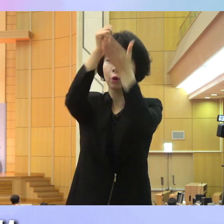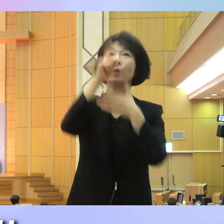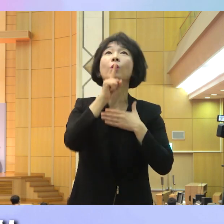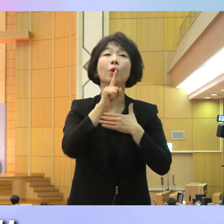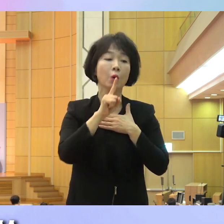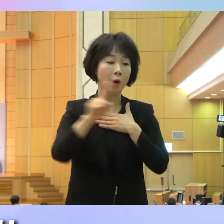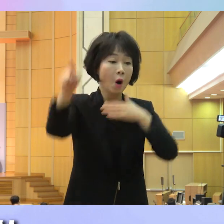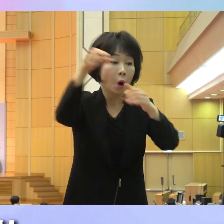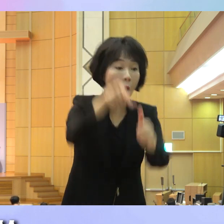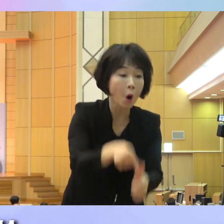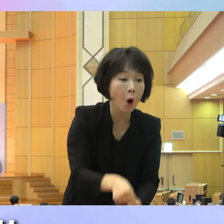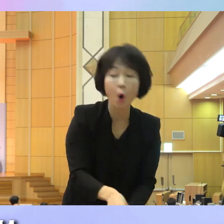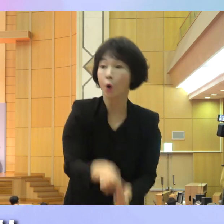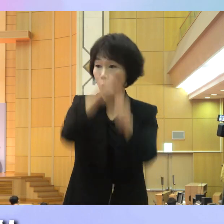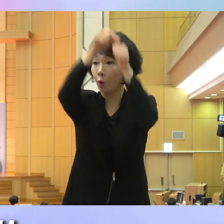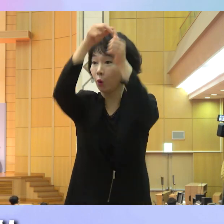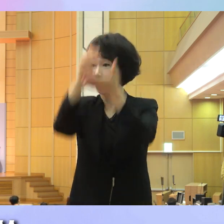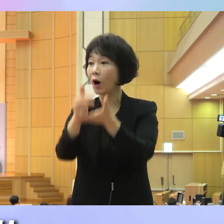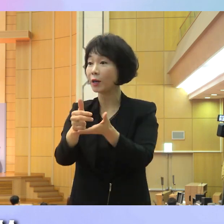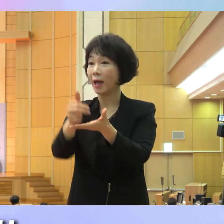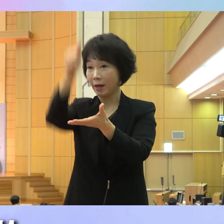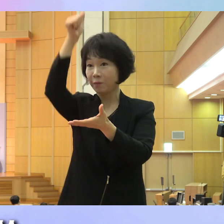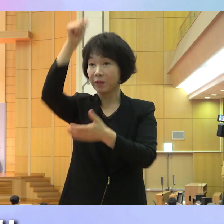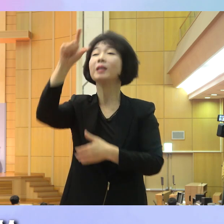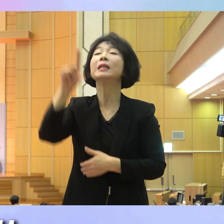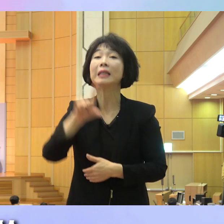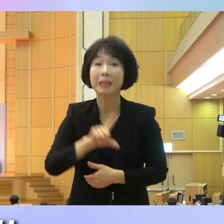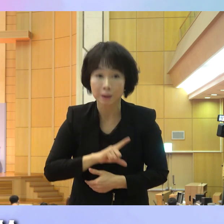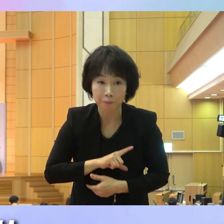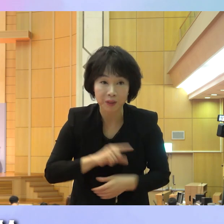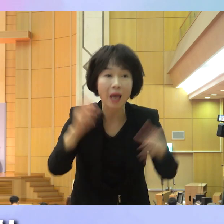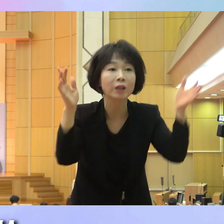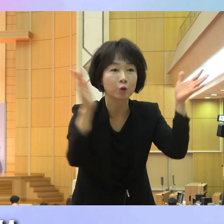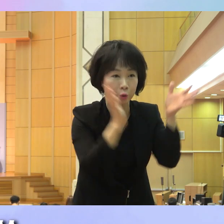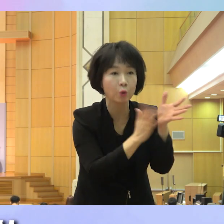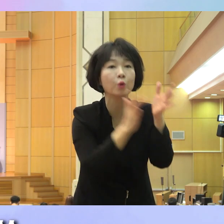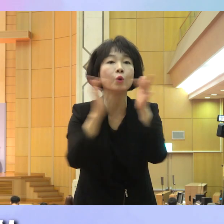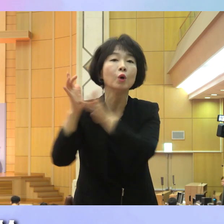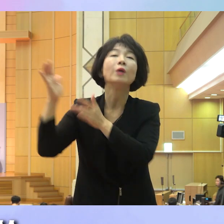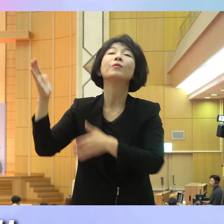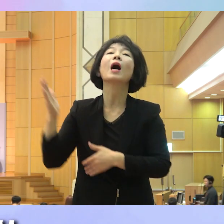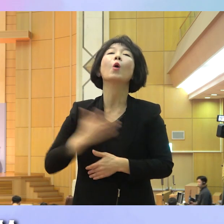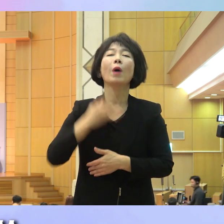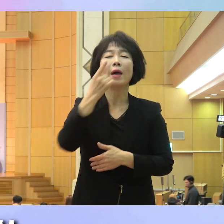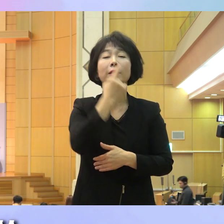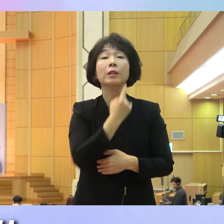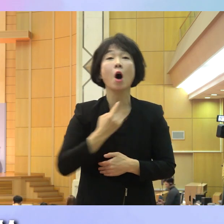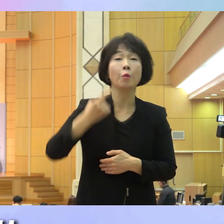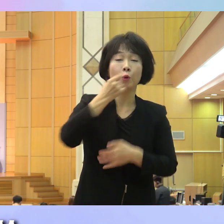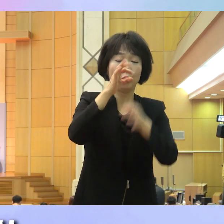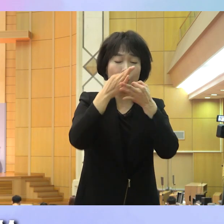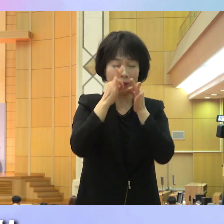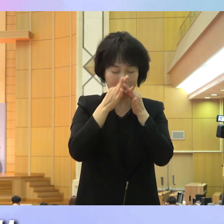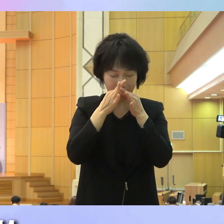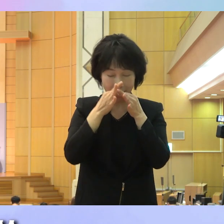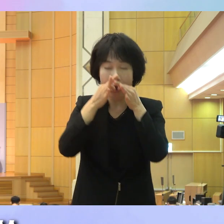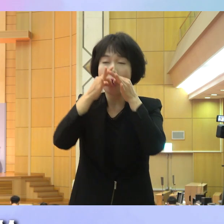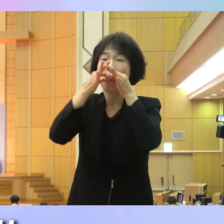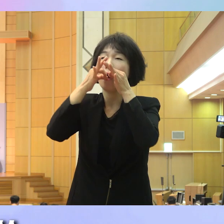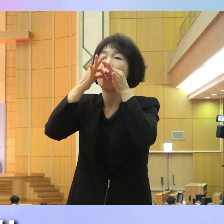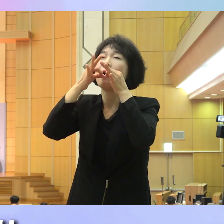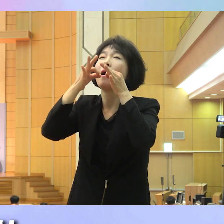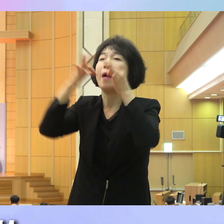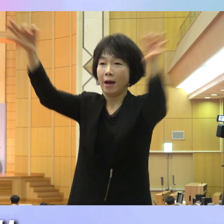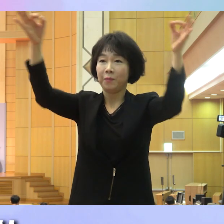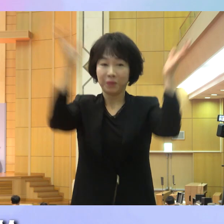예수 오 구원의 그 이름 예수 나 외쳐